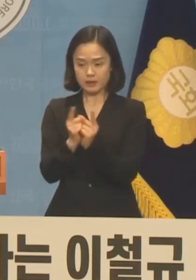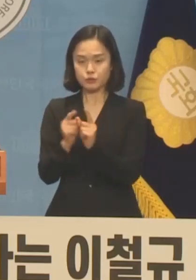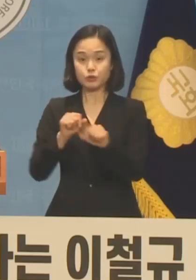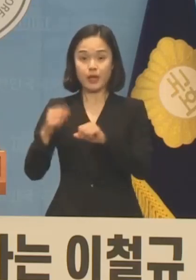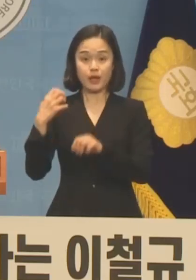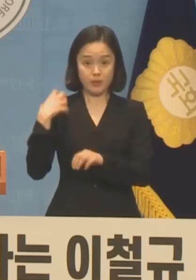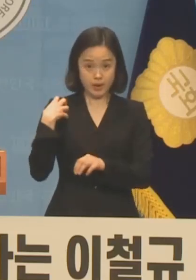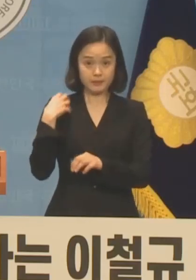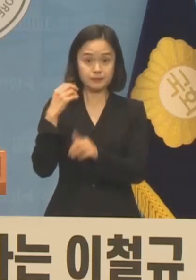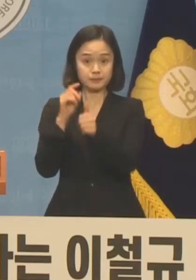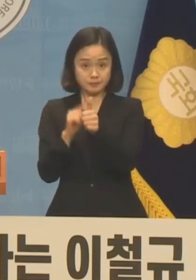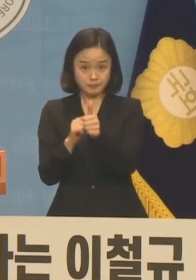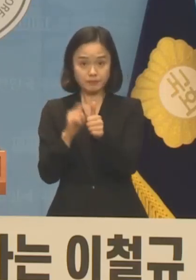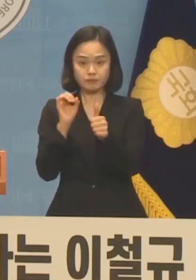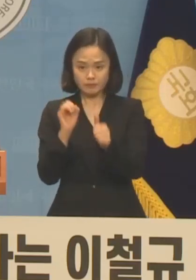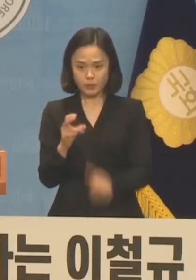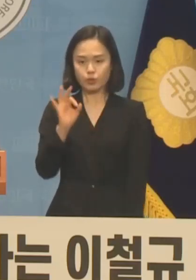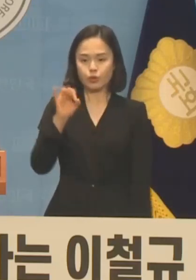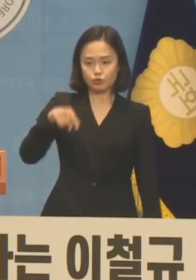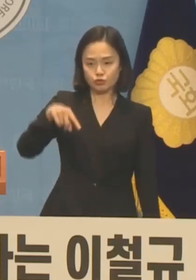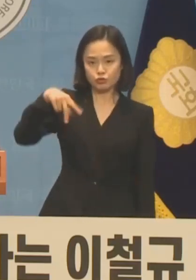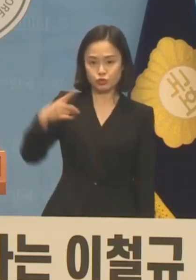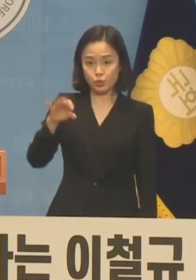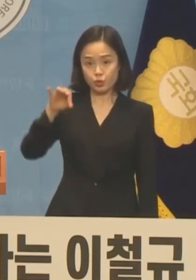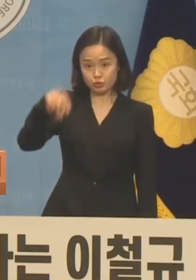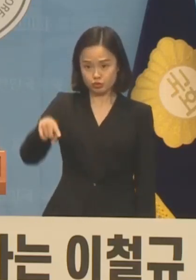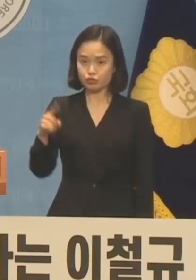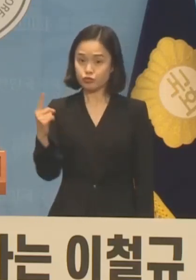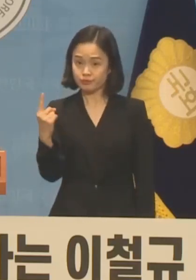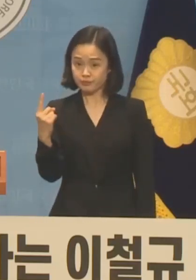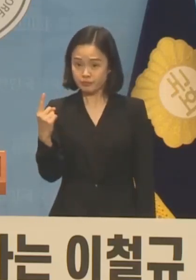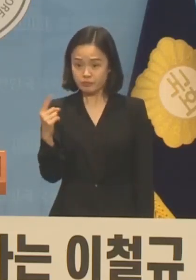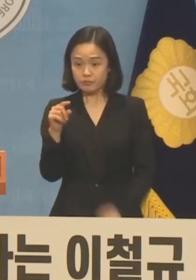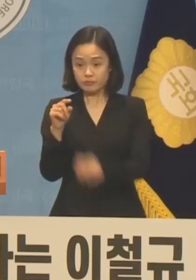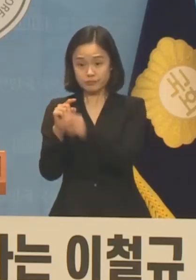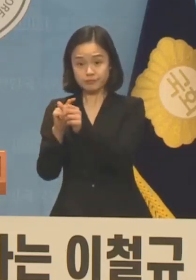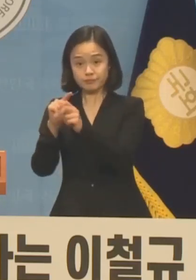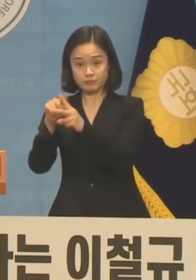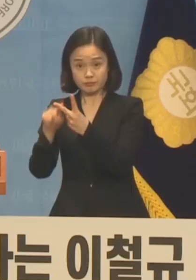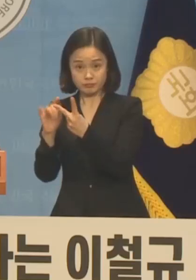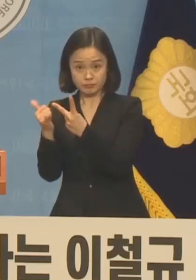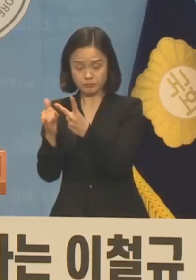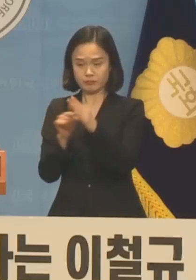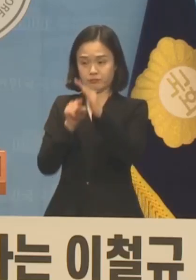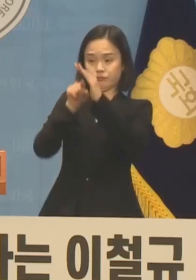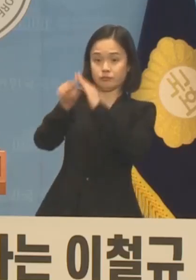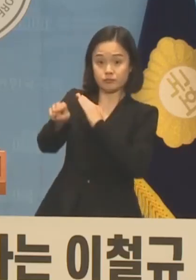경찰 국가수사본부장을 방문하여 내란 수괴범 윤석열 체포영장 집행과 관련하여